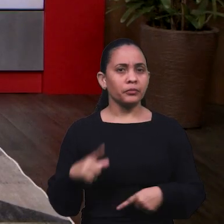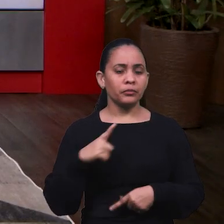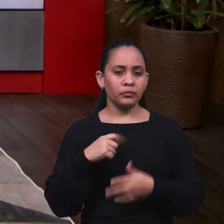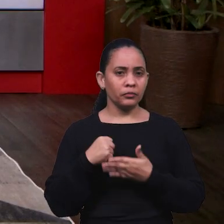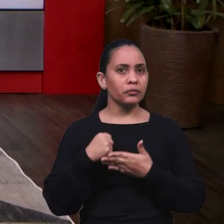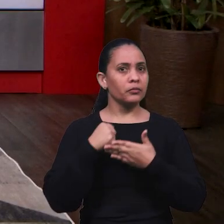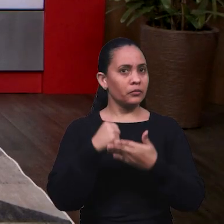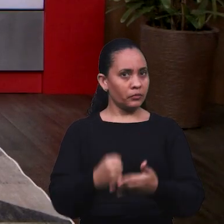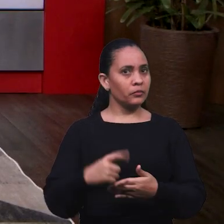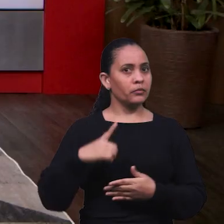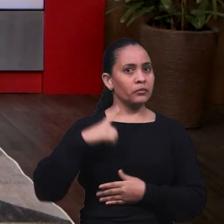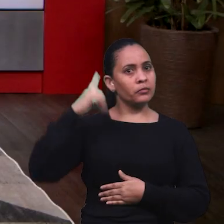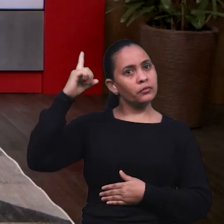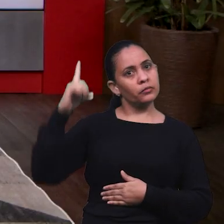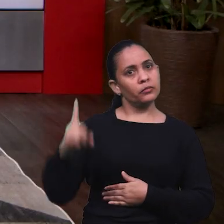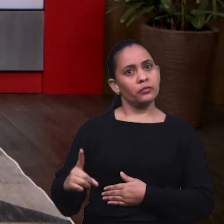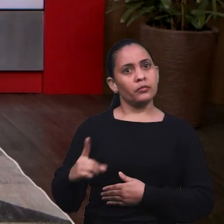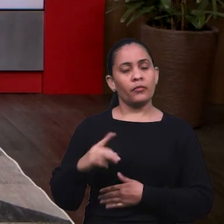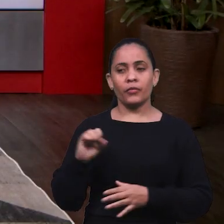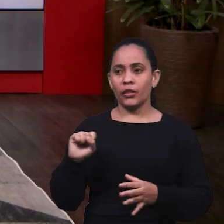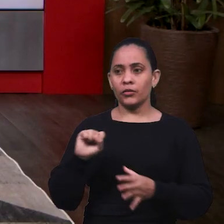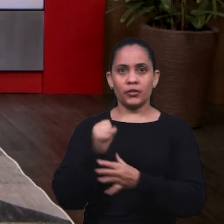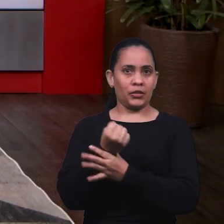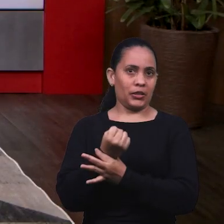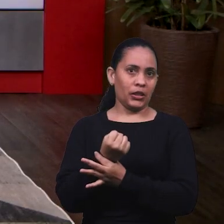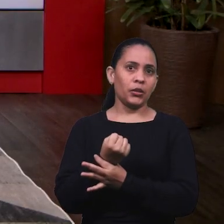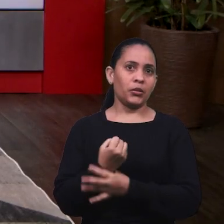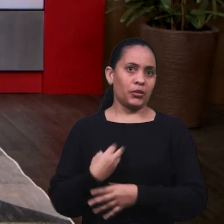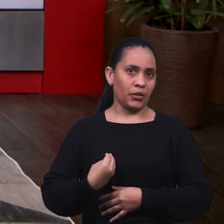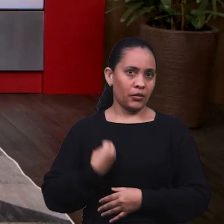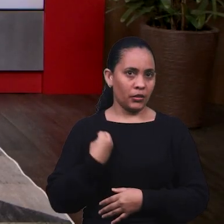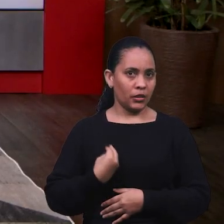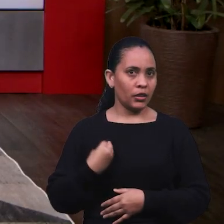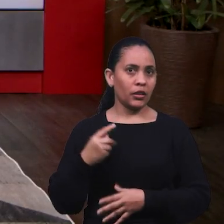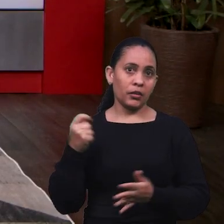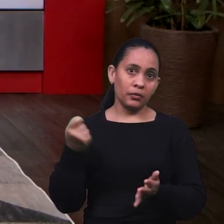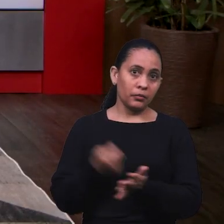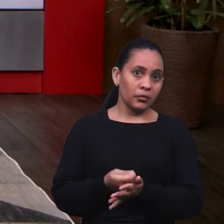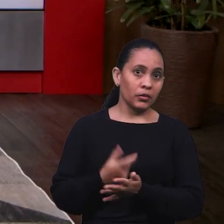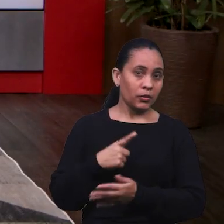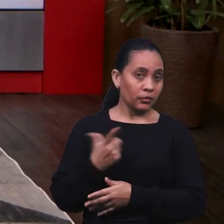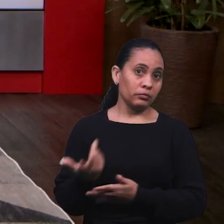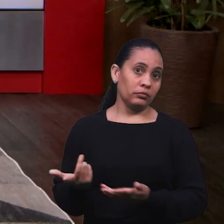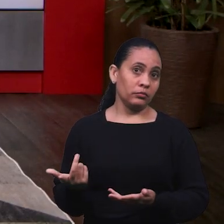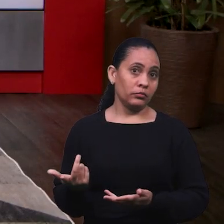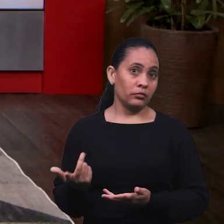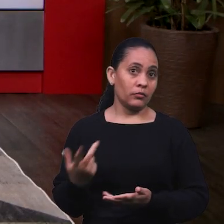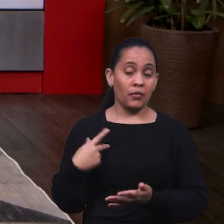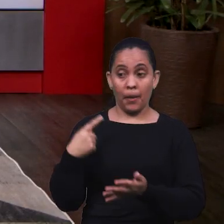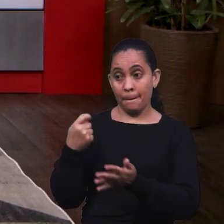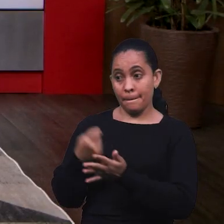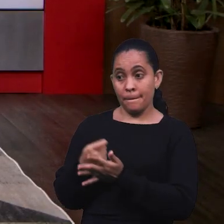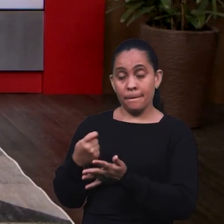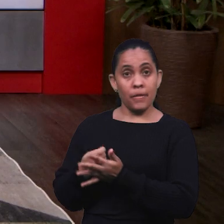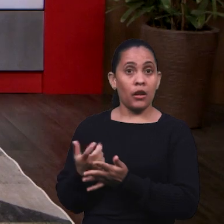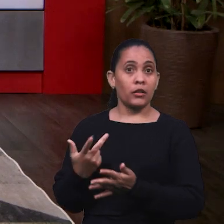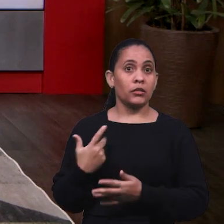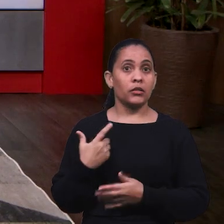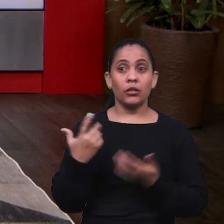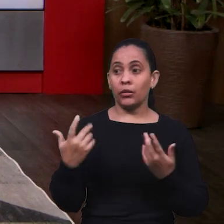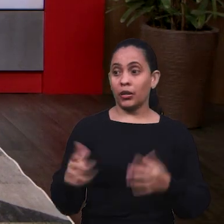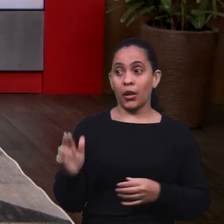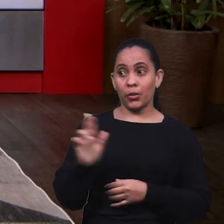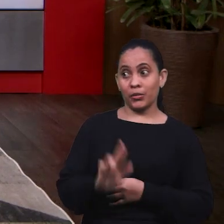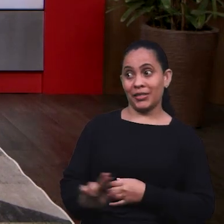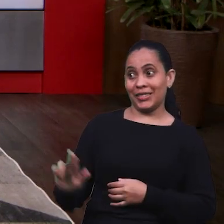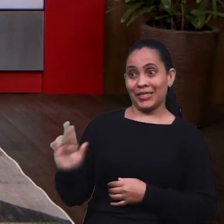está contribuindo, ela tem direito, é como se fosse um seguro, né, gente. É. Eu contribuo, eu tenho um seguro, plano de saúde a gente paga, a gente não quer usar, a gente